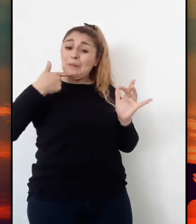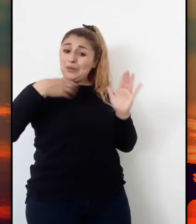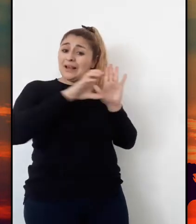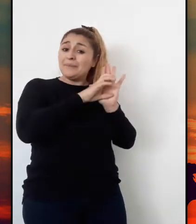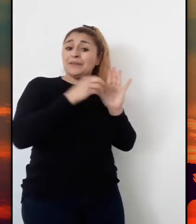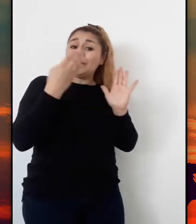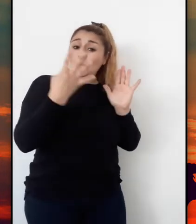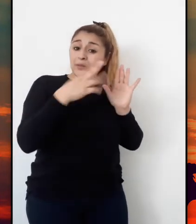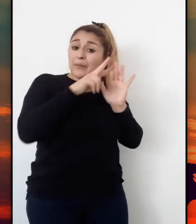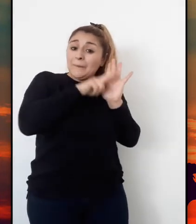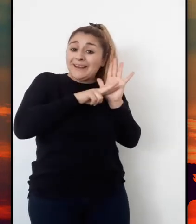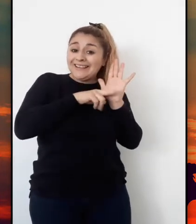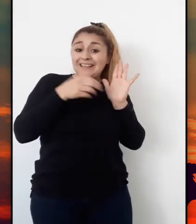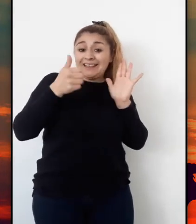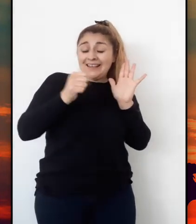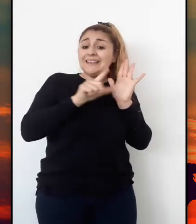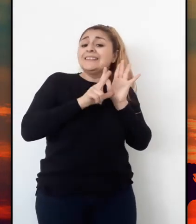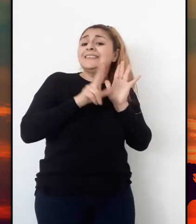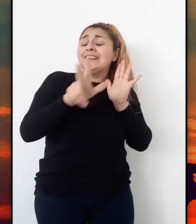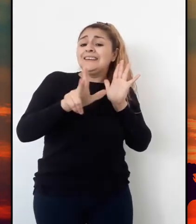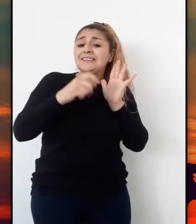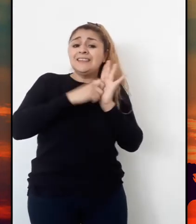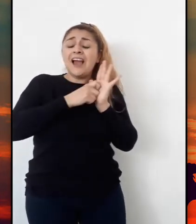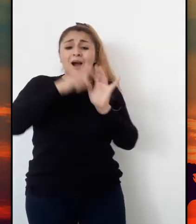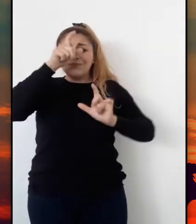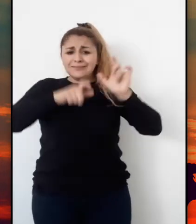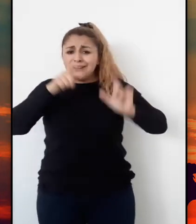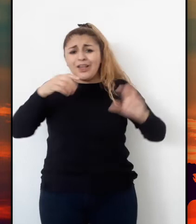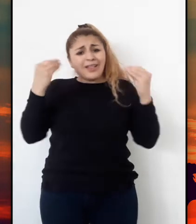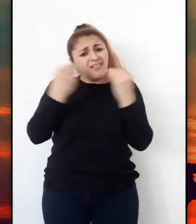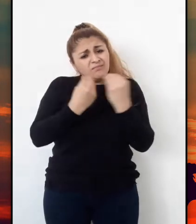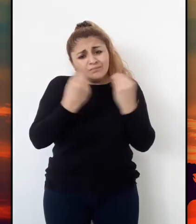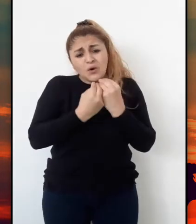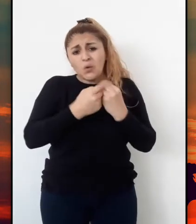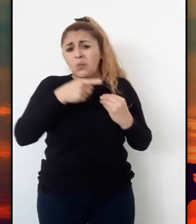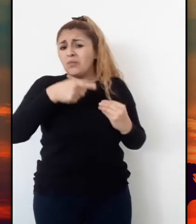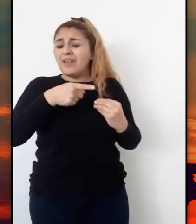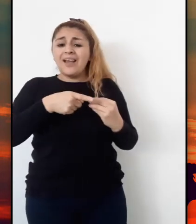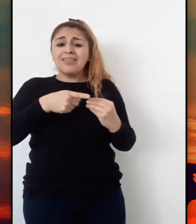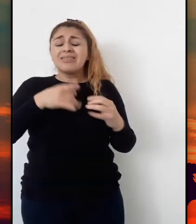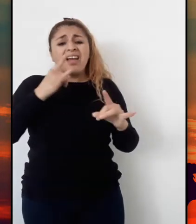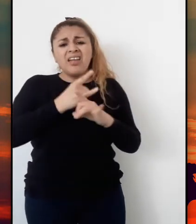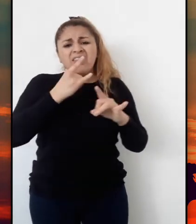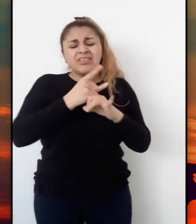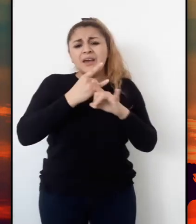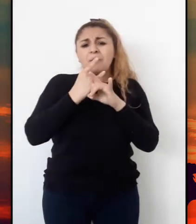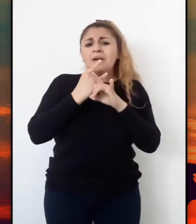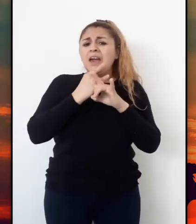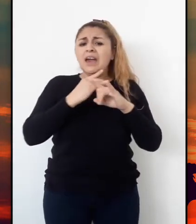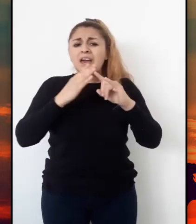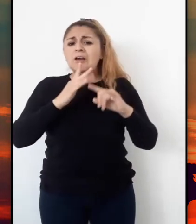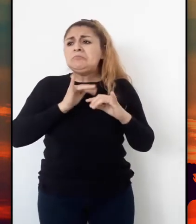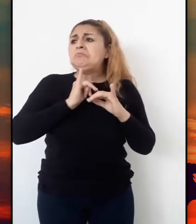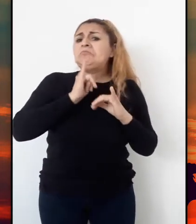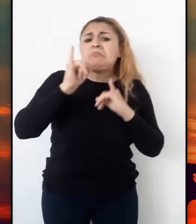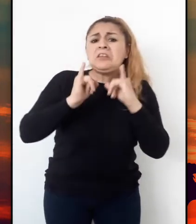Plusieurs disent. Muchos son los que dicen. Qui fera voir le bonheur? ¿Quién nos mostrará el bien